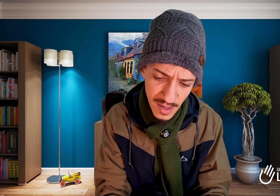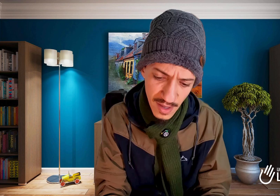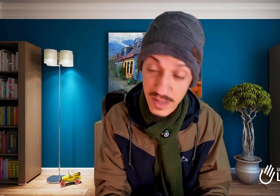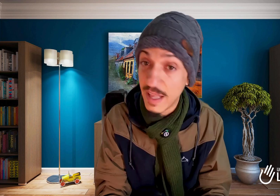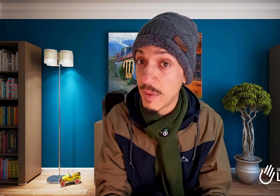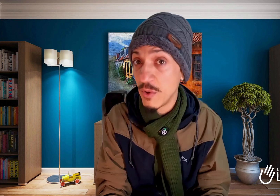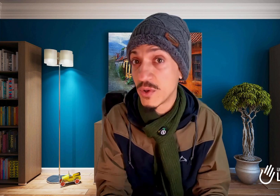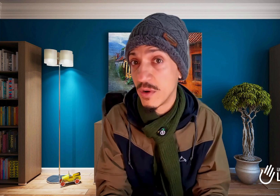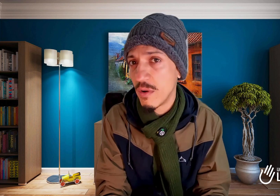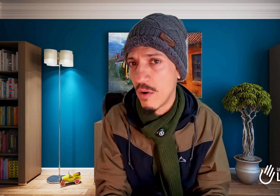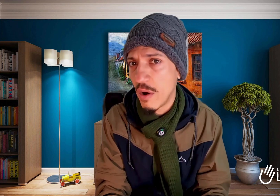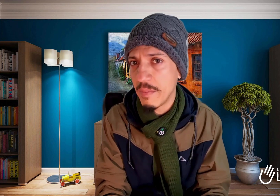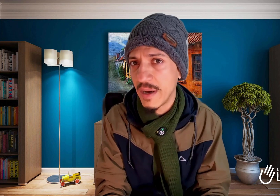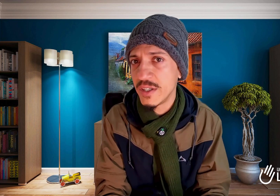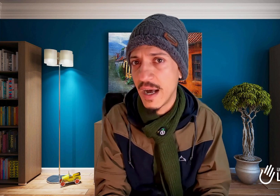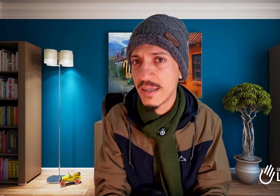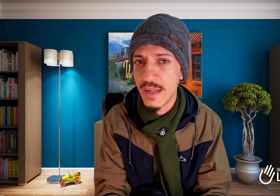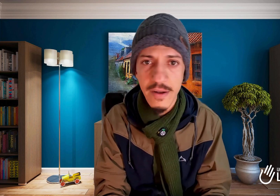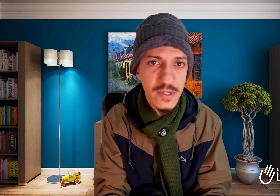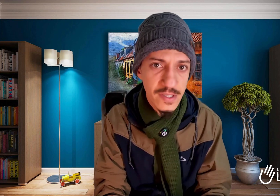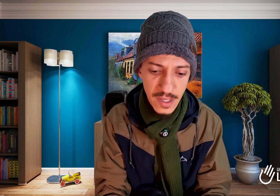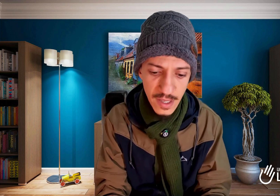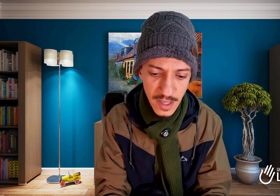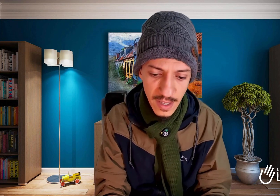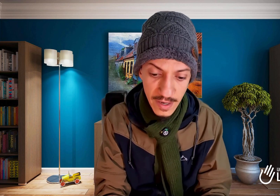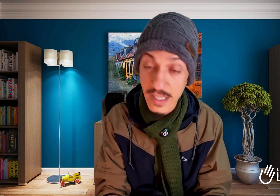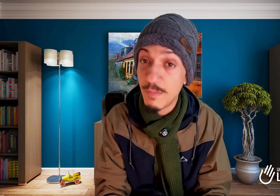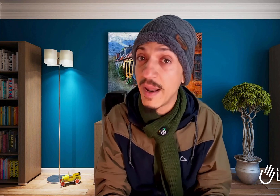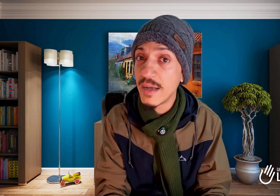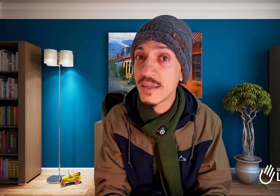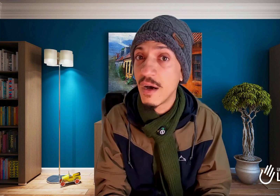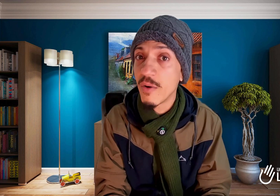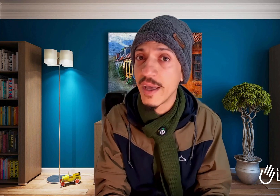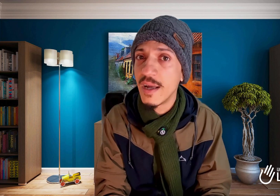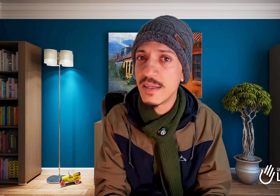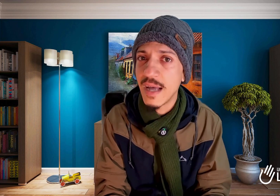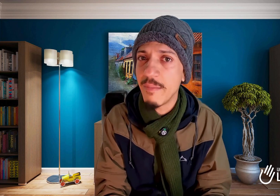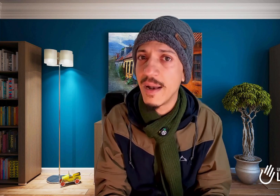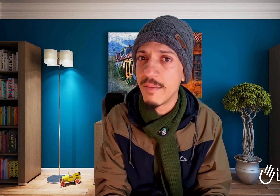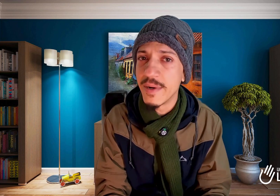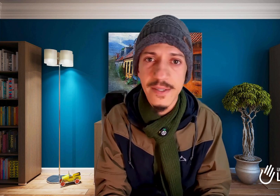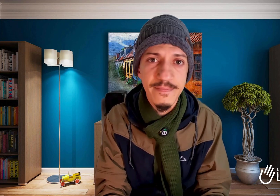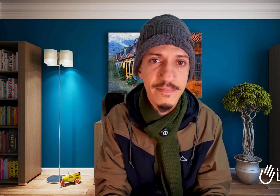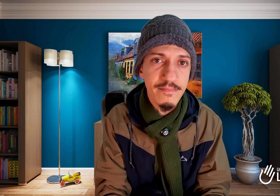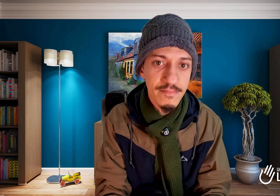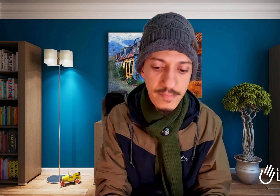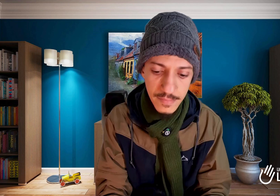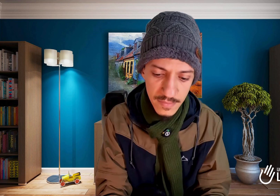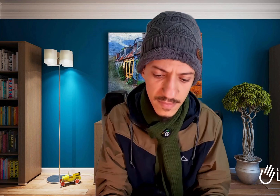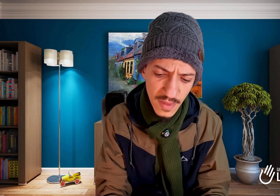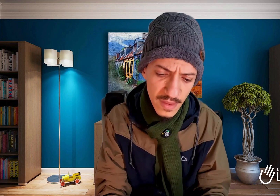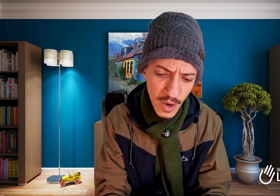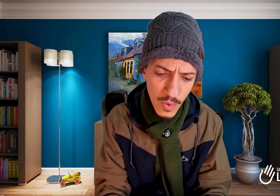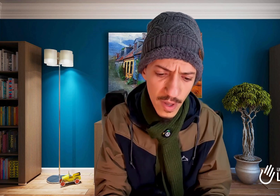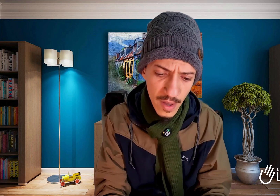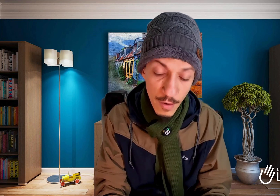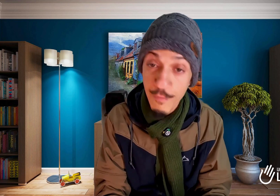Até me emociono ao imaginar cenários assim. Na esperança que alguém ali saiba a Libras. Então,